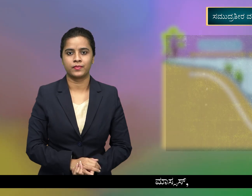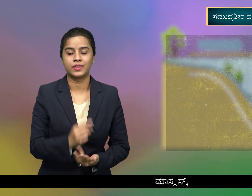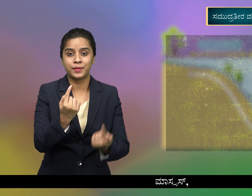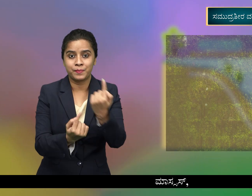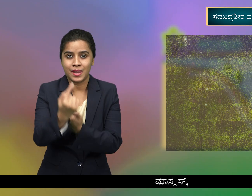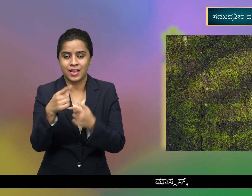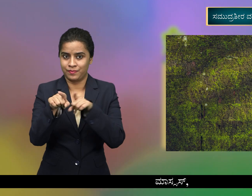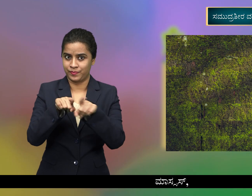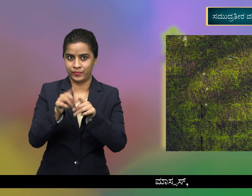ಮಾಸಸ್,